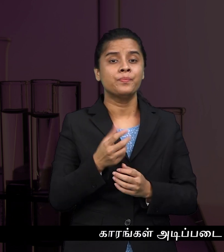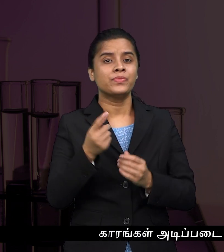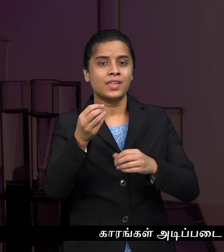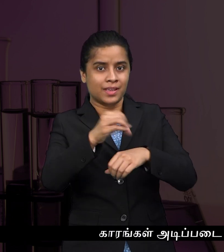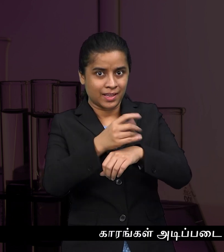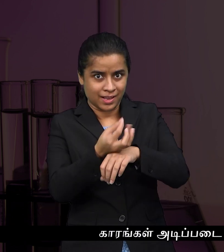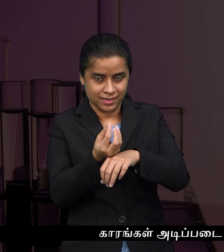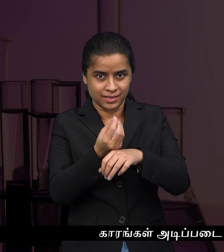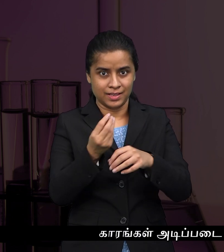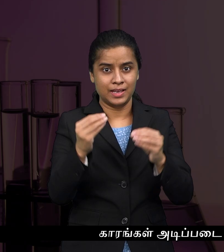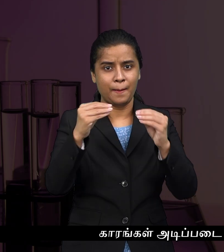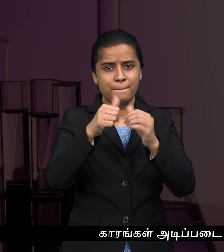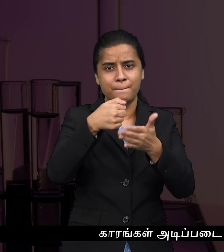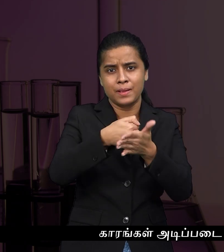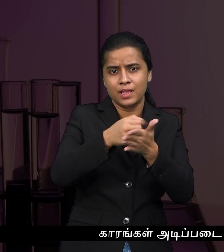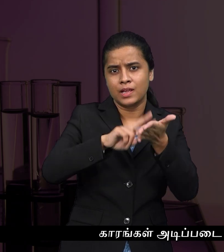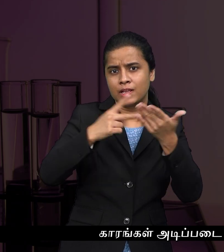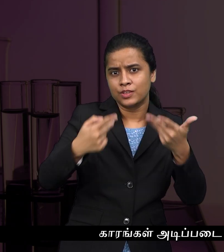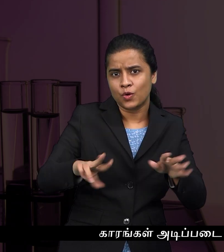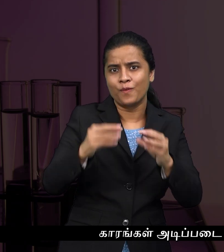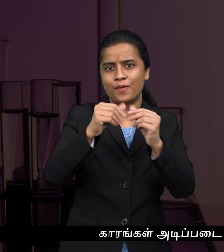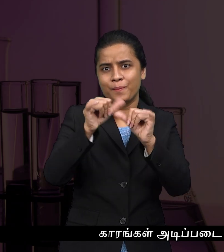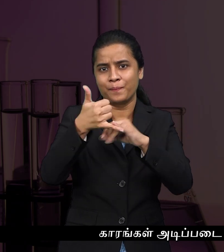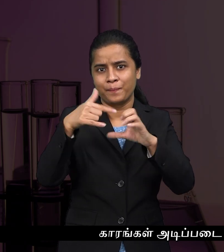காரங்கள் அடிப்படை தன்மை அழிக்கப்படுகின்றன.